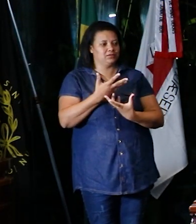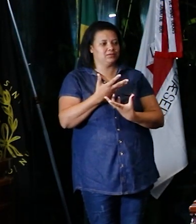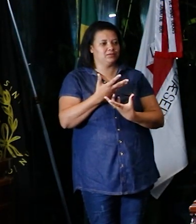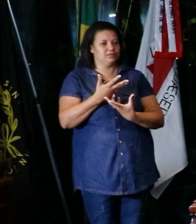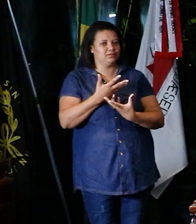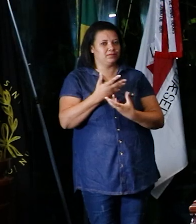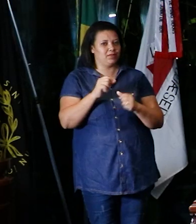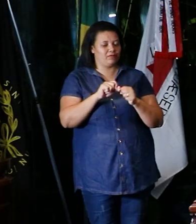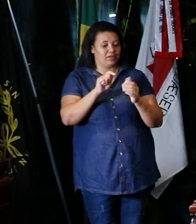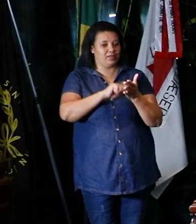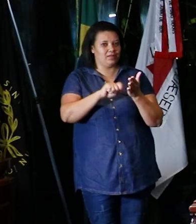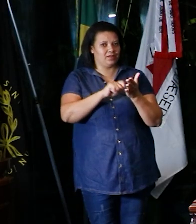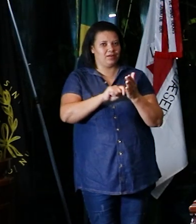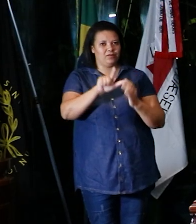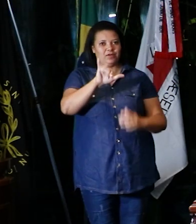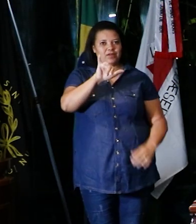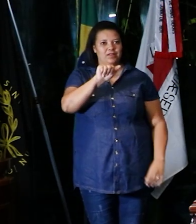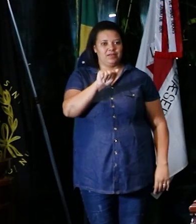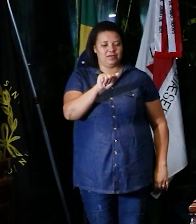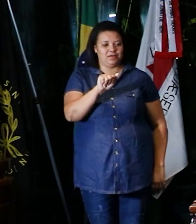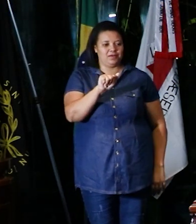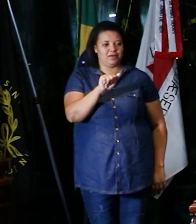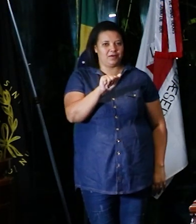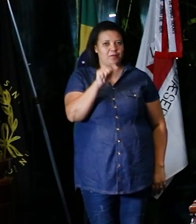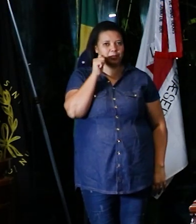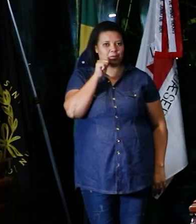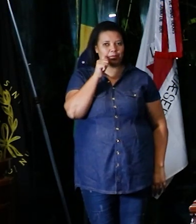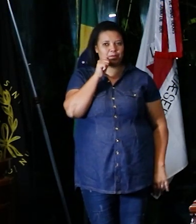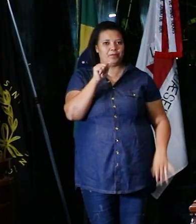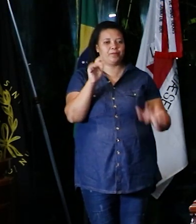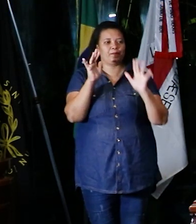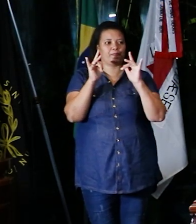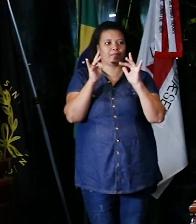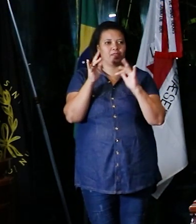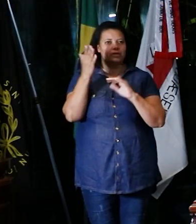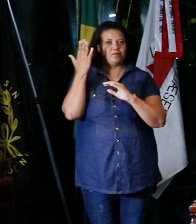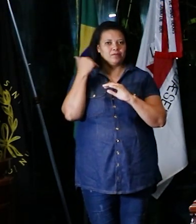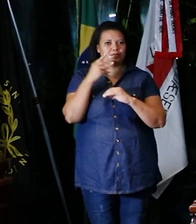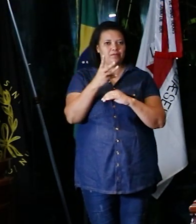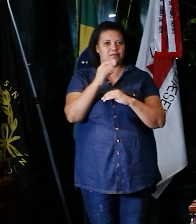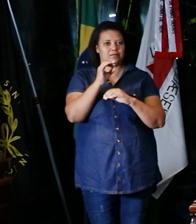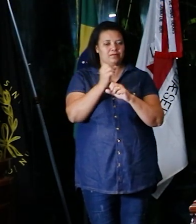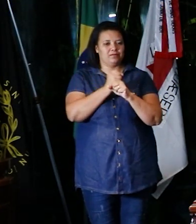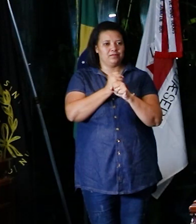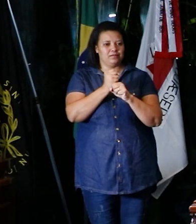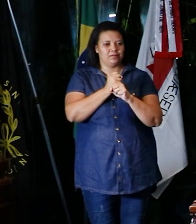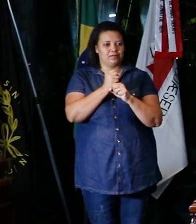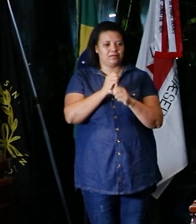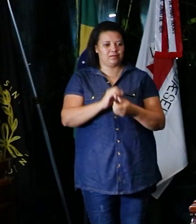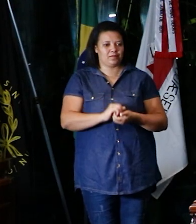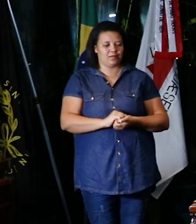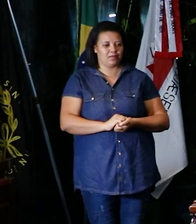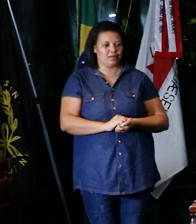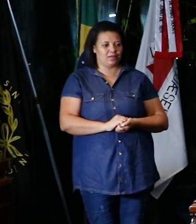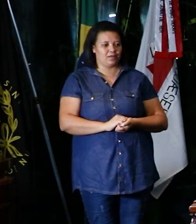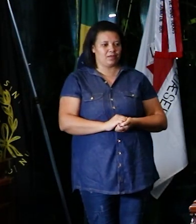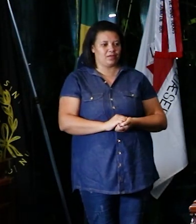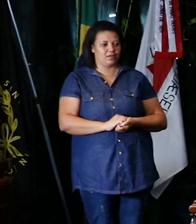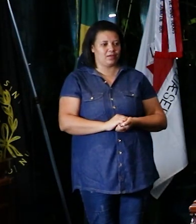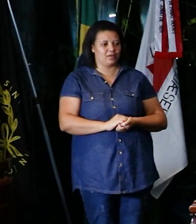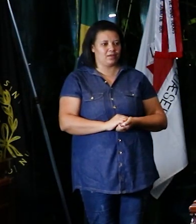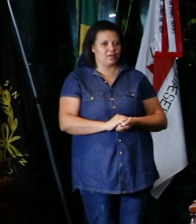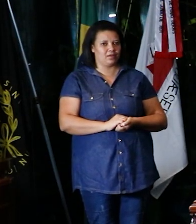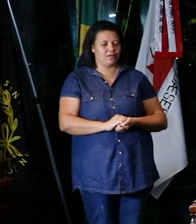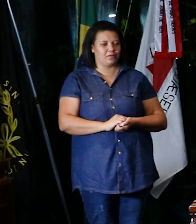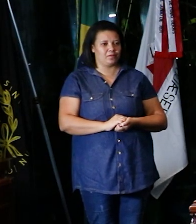para Lia, Lia é a namorada dele, né, de 30 anos. Os poemas que ele fez para